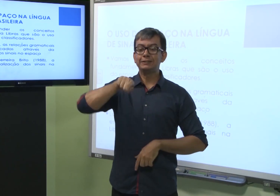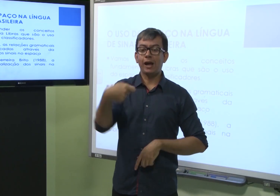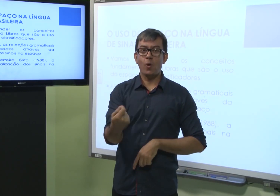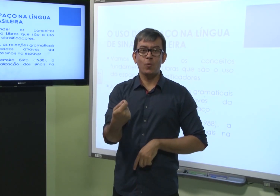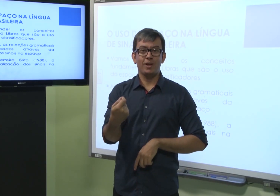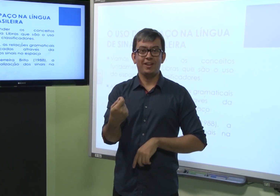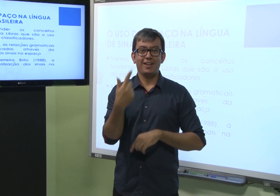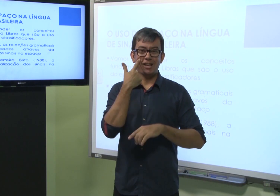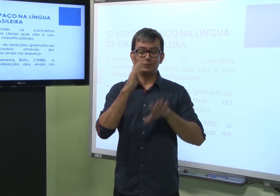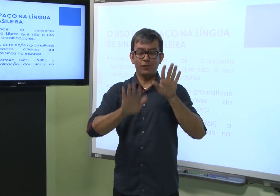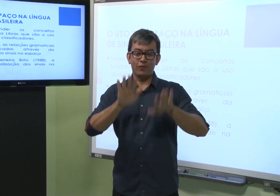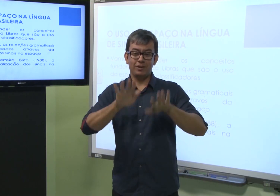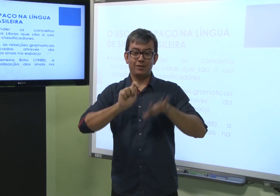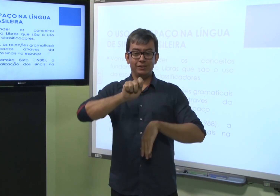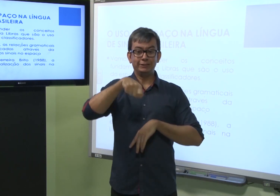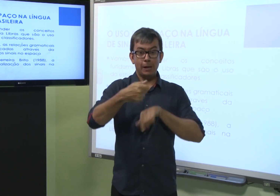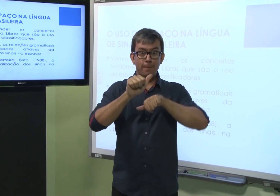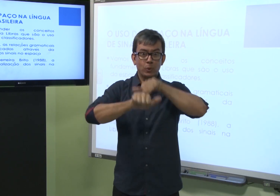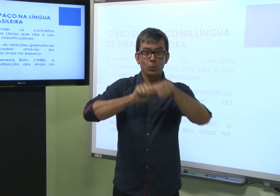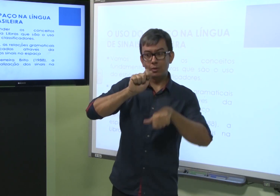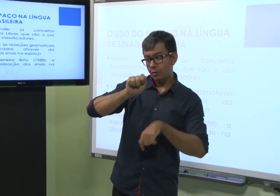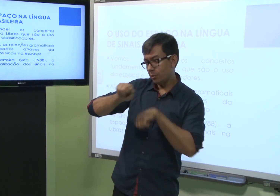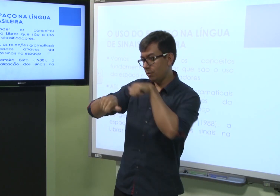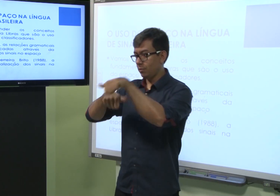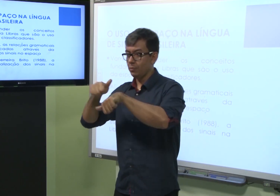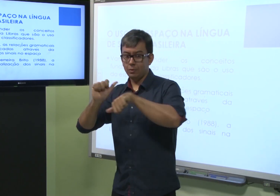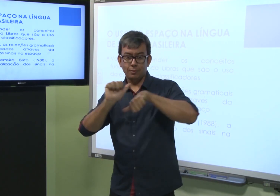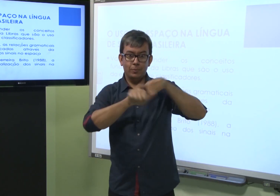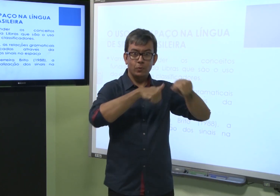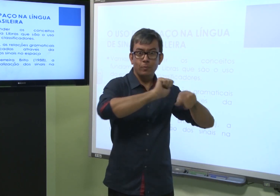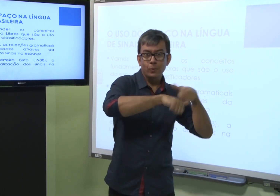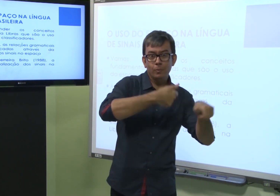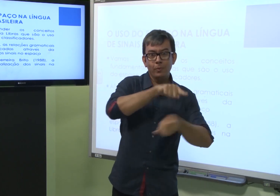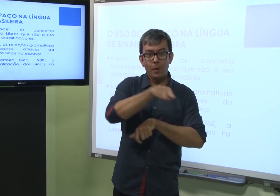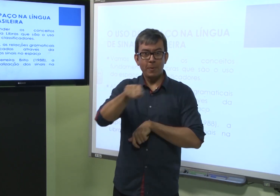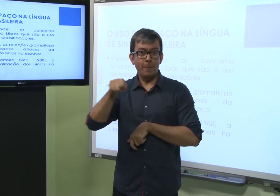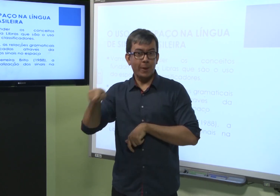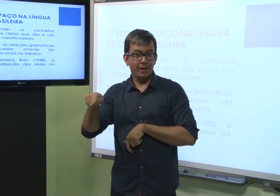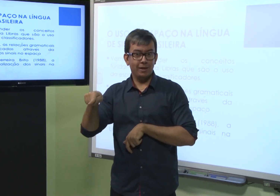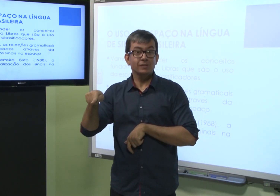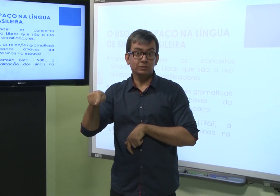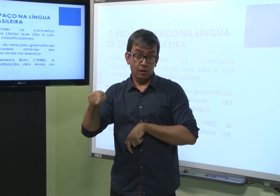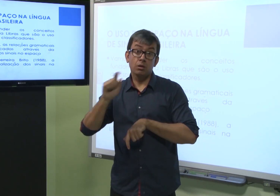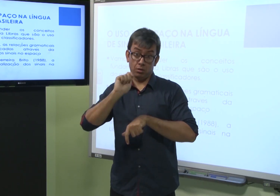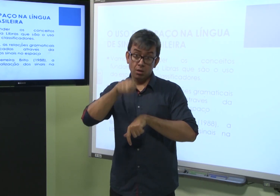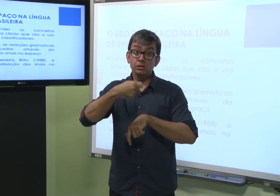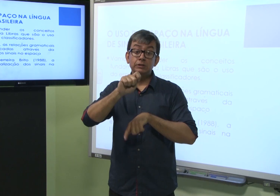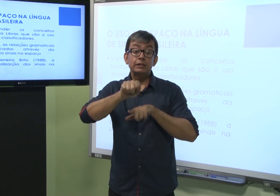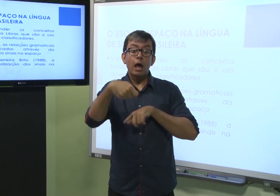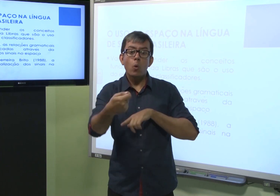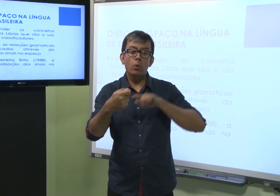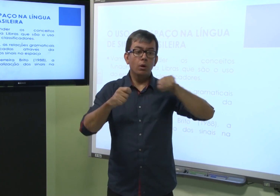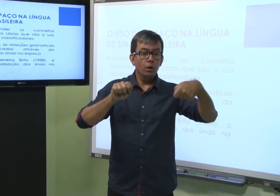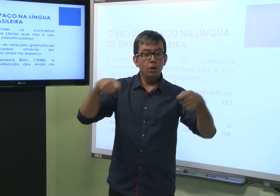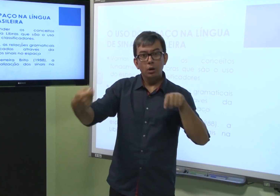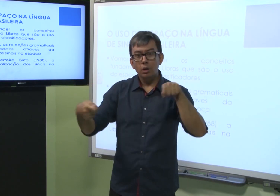que vai ser o sinal, que ele vai se modificar de acordo com essas manifestações dentro da língua. Ele